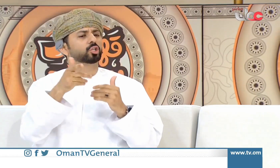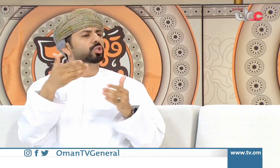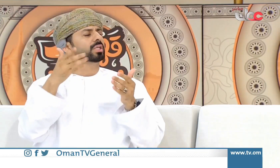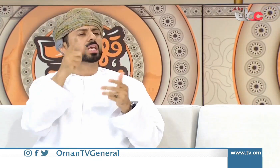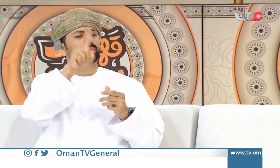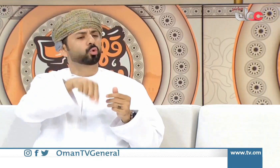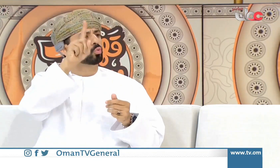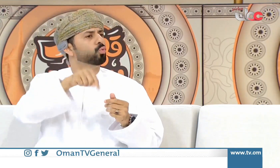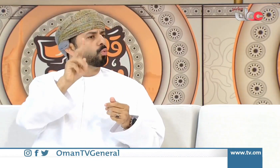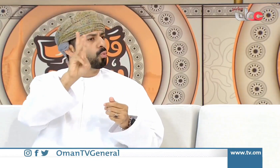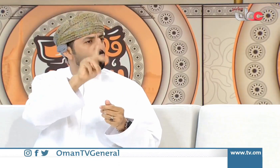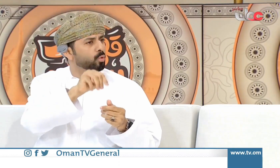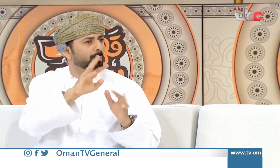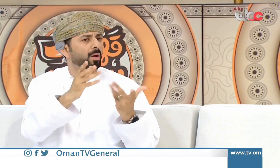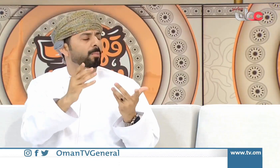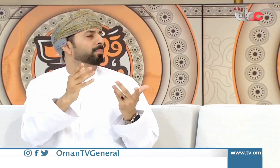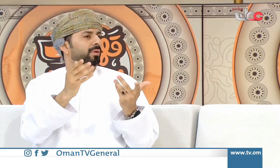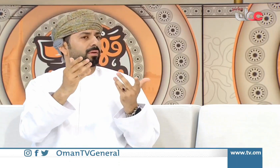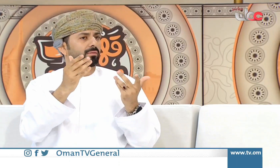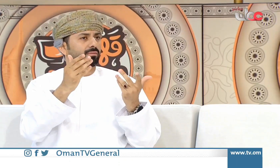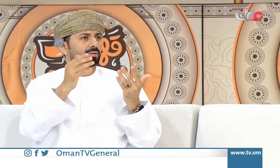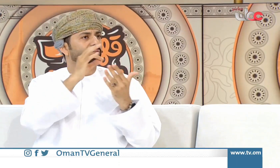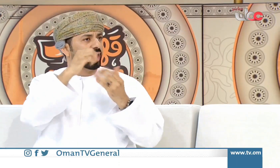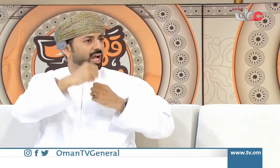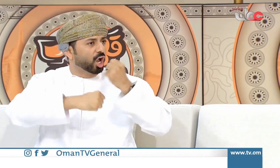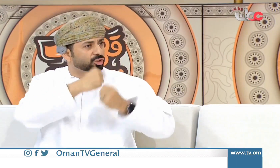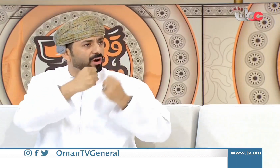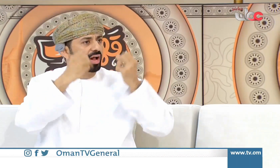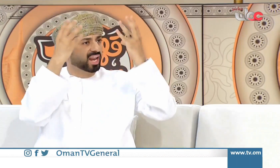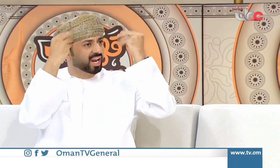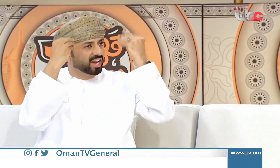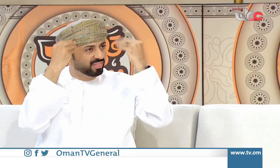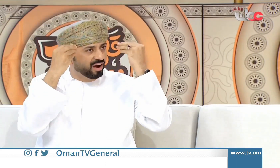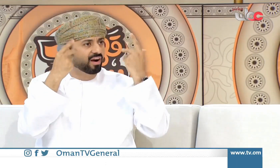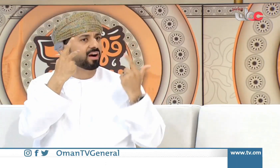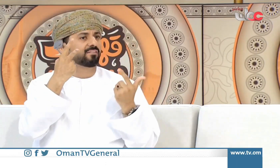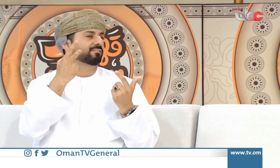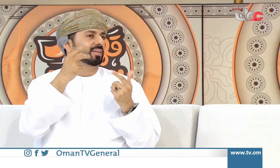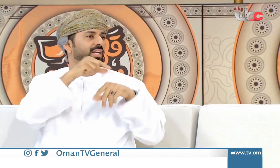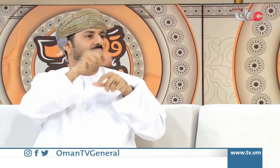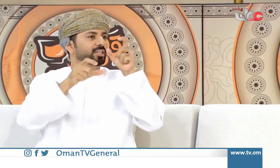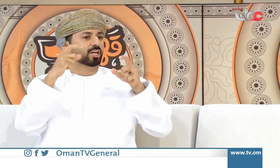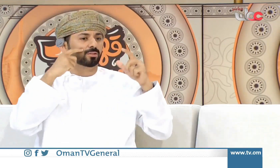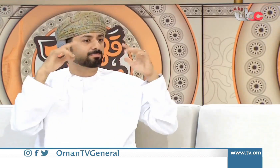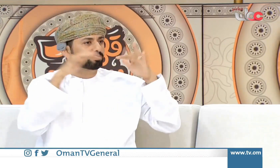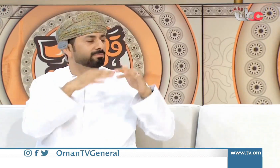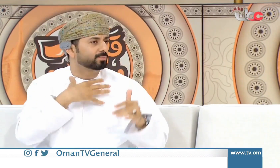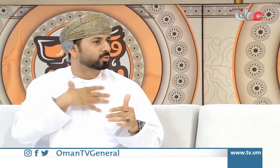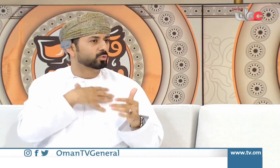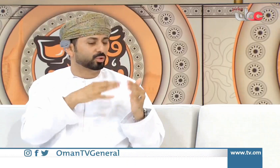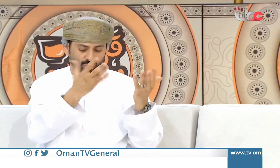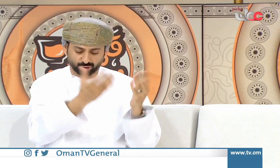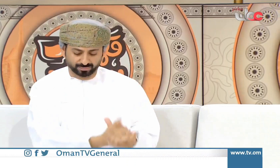الفعاليات المصاحبة للملتقى وعدد الأيام الملتقى التي تم فيها، وأيضا المناشط والفعاليات